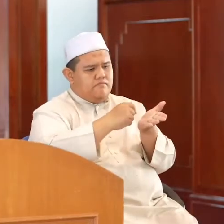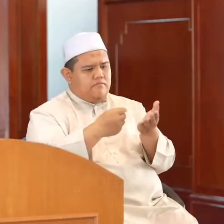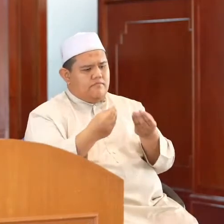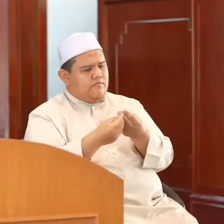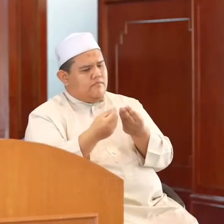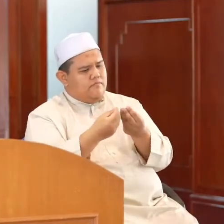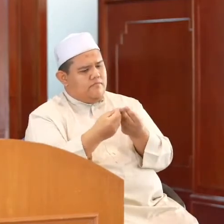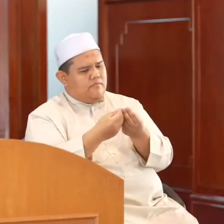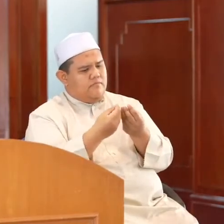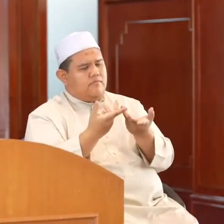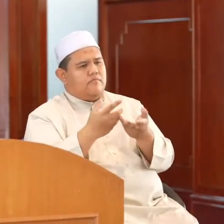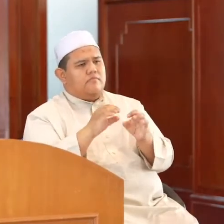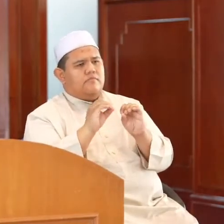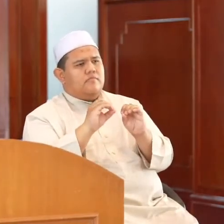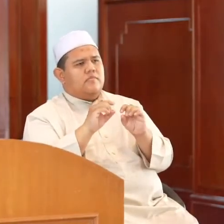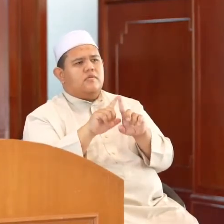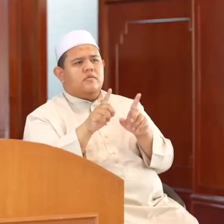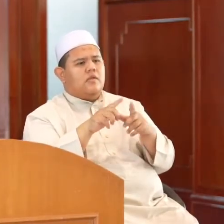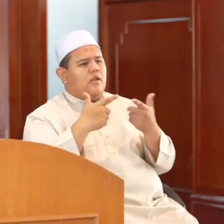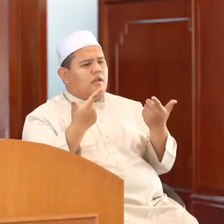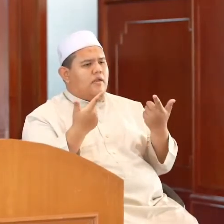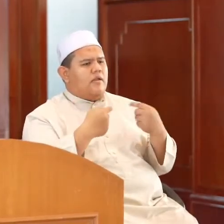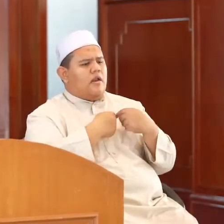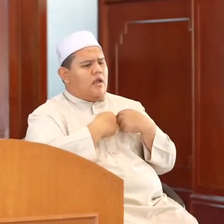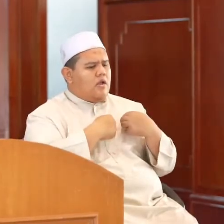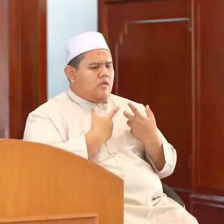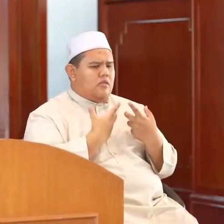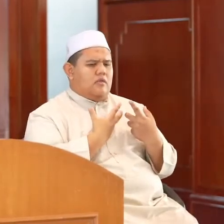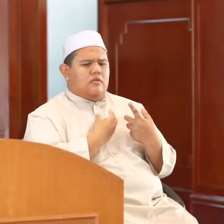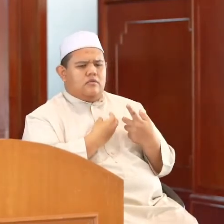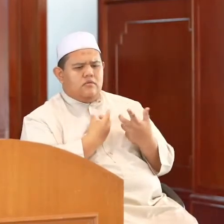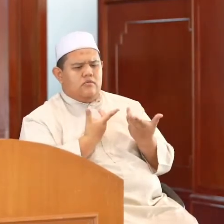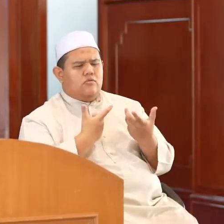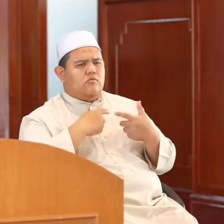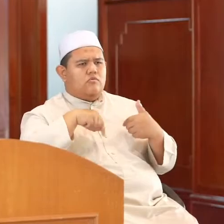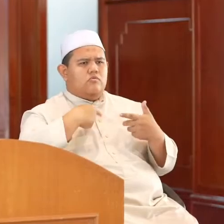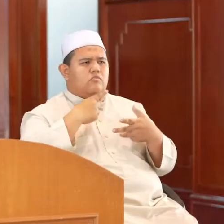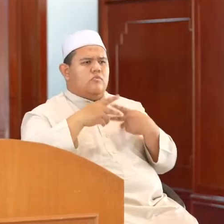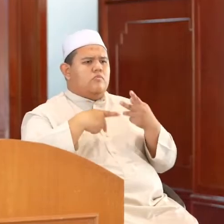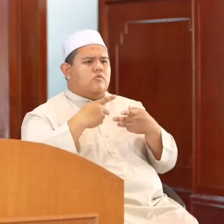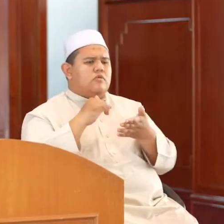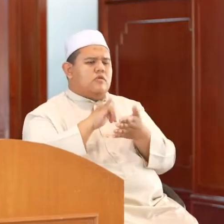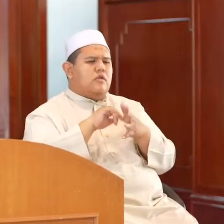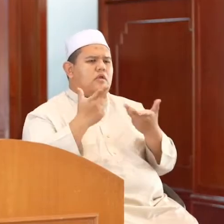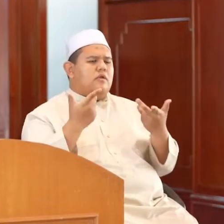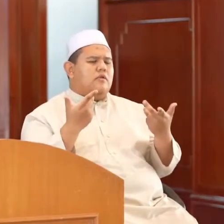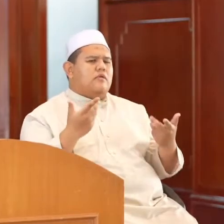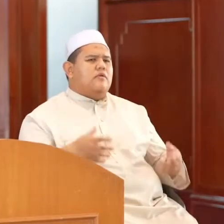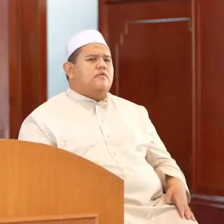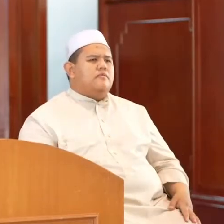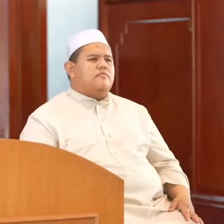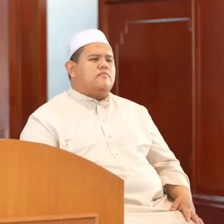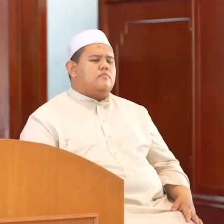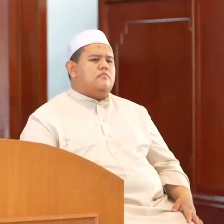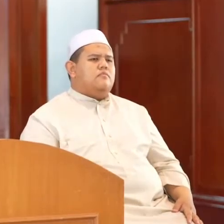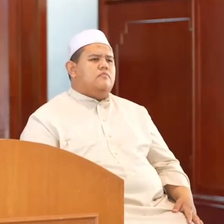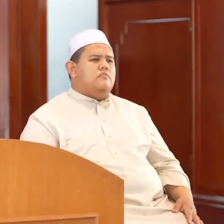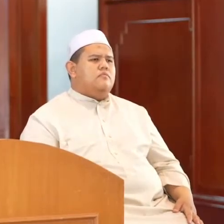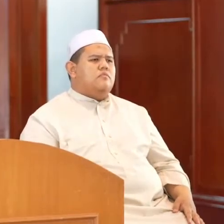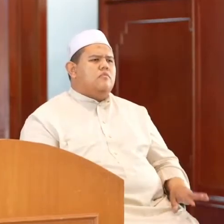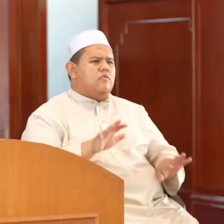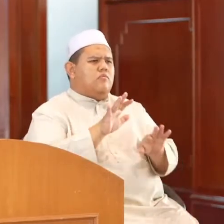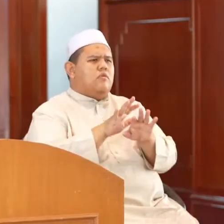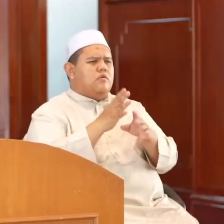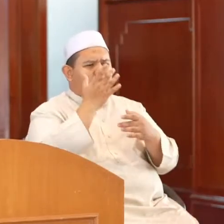Buah pinggang ini tak masuk hati, tak masuk jantung, tak masuk lipa, tak masuk penyakit-penyakit yang teruk, yang kronik.